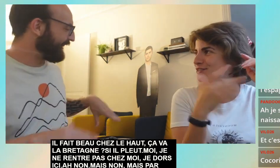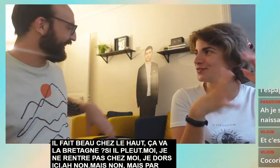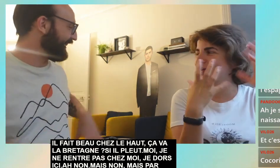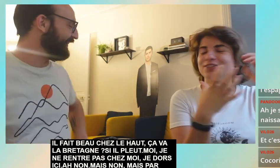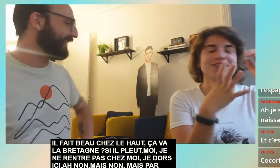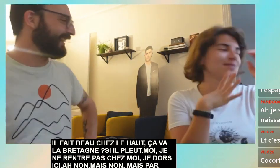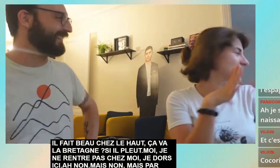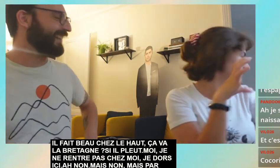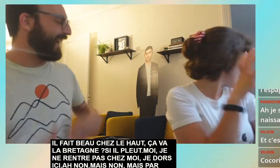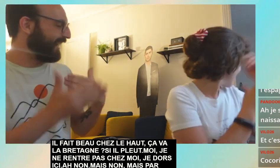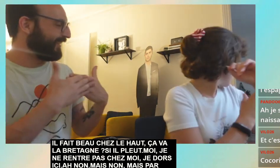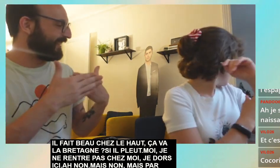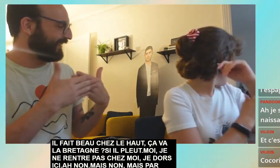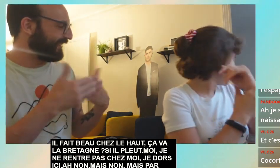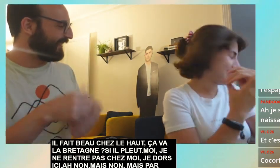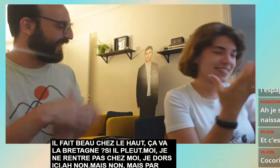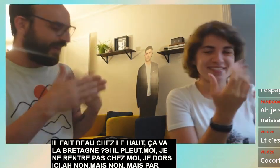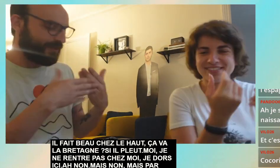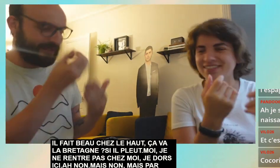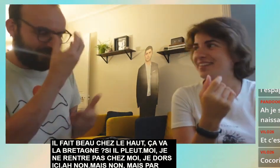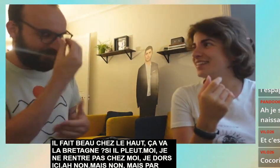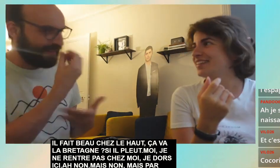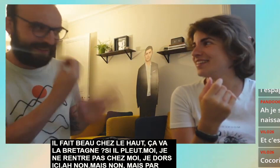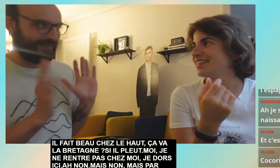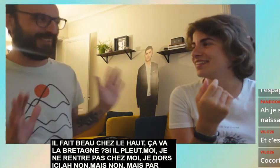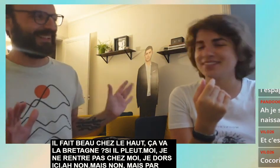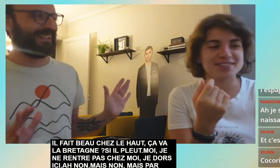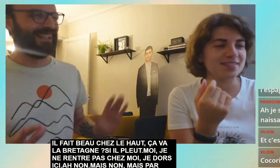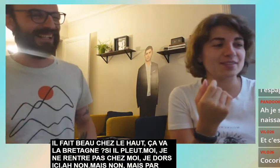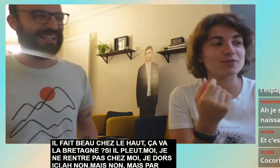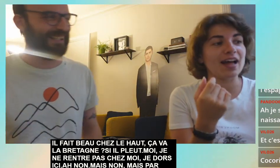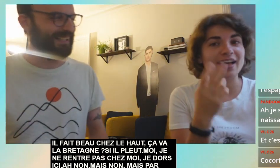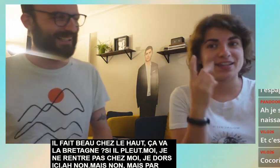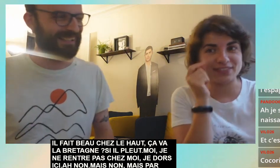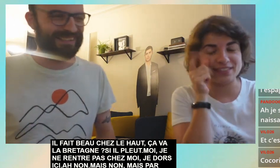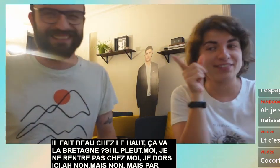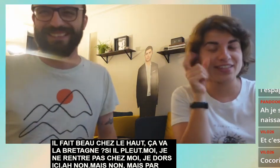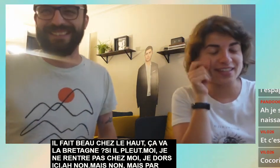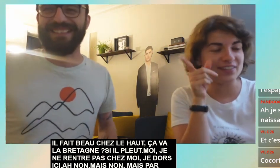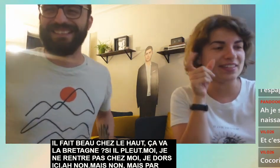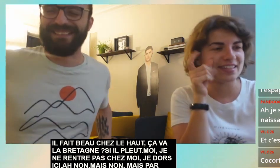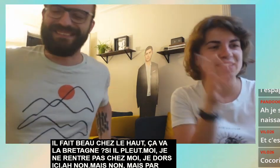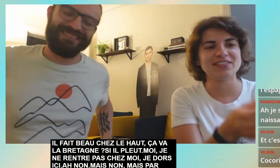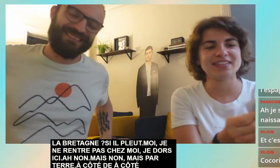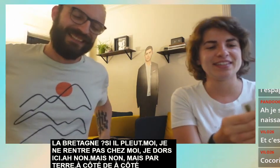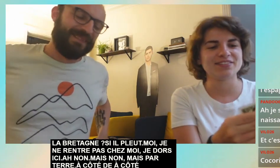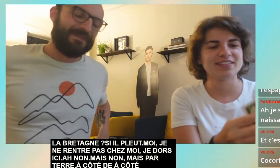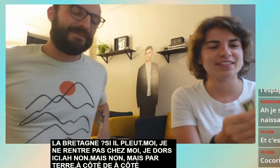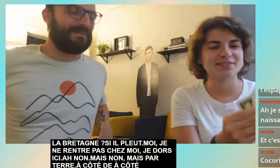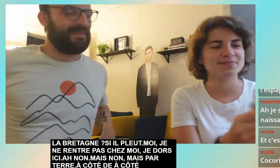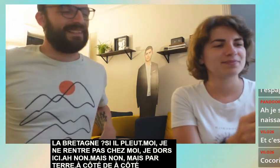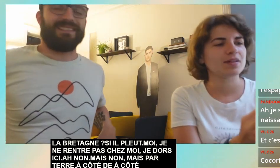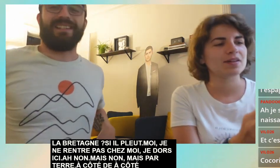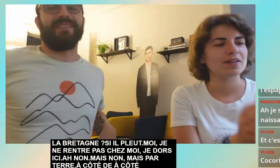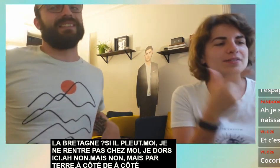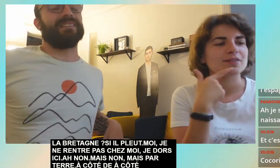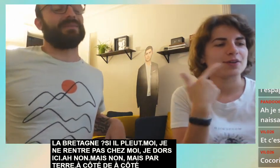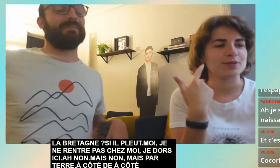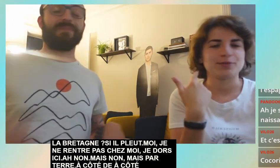Tu terre, veux, voilà. la matière. À côté de Sweetie, c'est bon. Ouais, va te réveiller. Non, ouais, non, il fait beau,